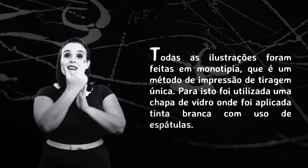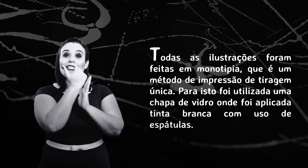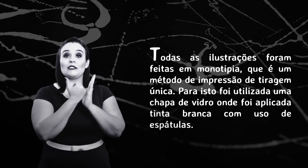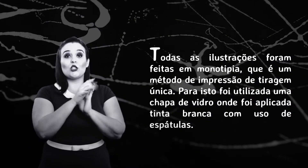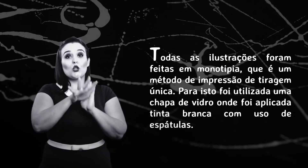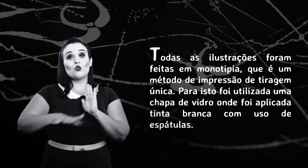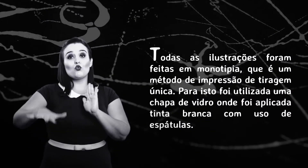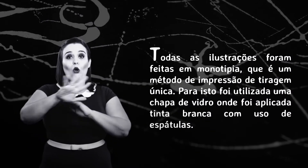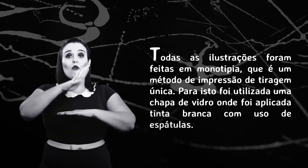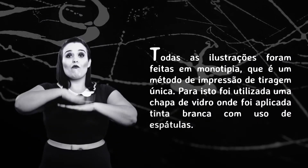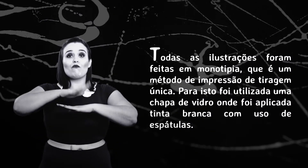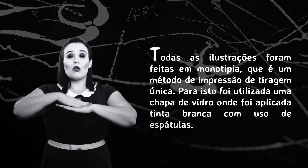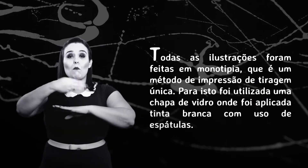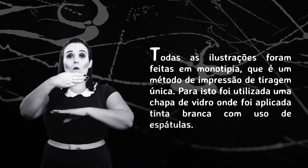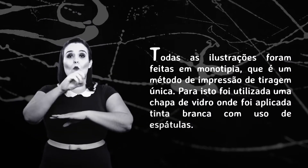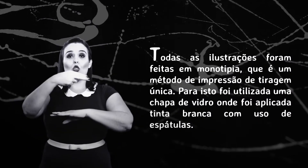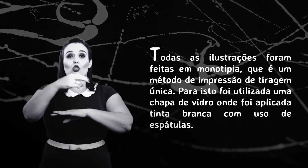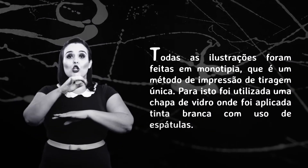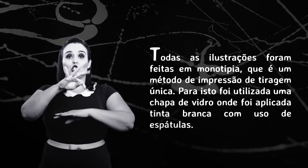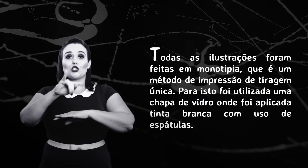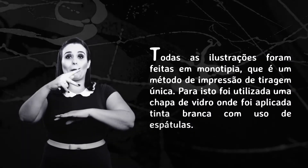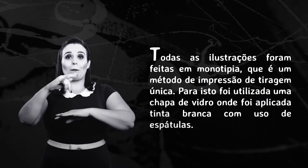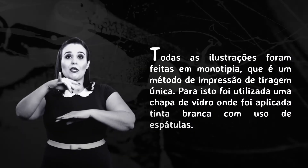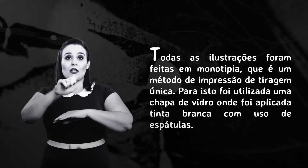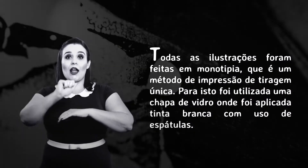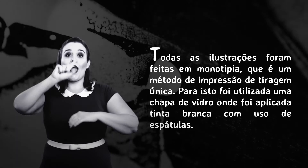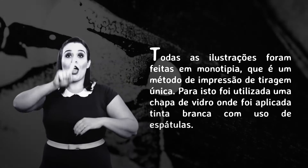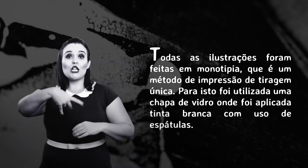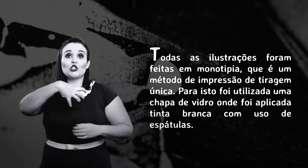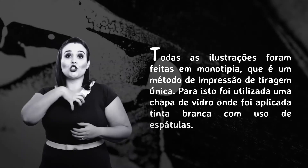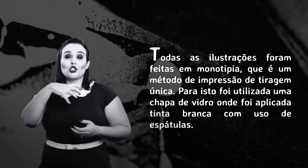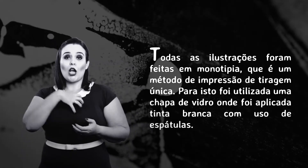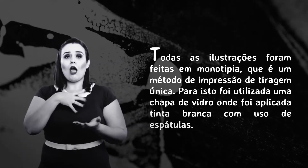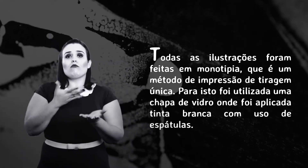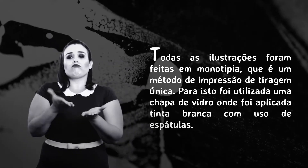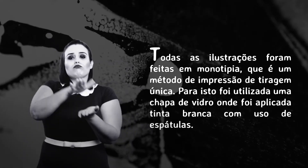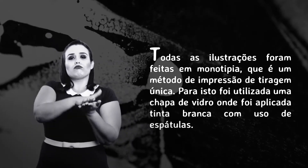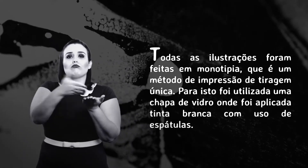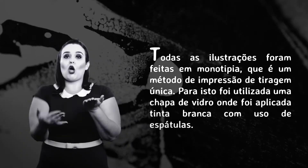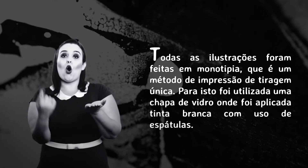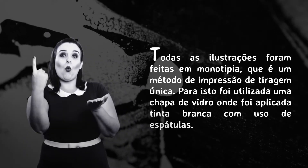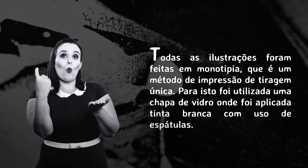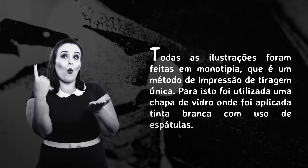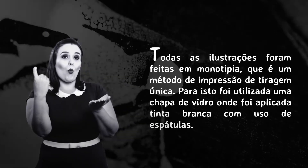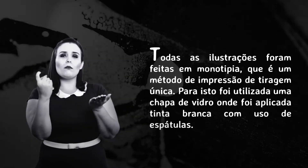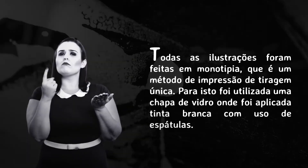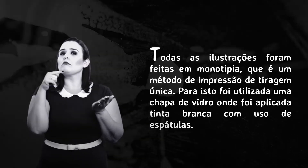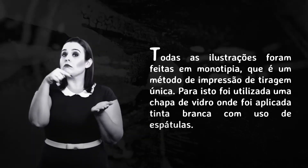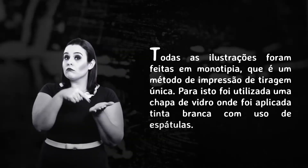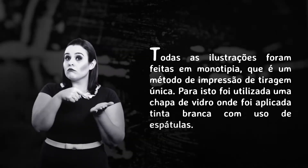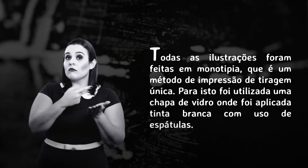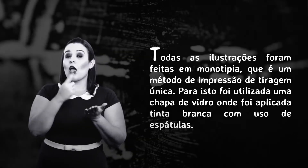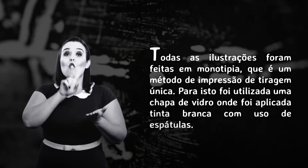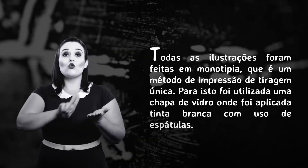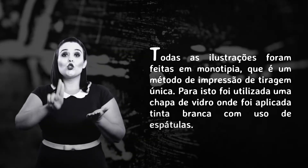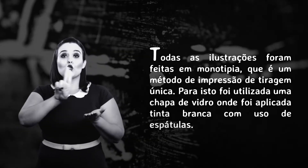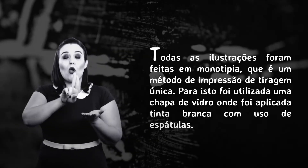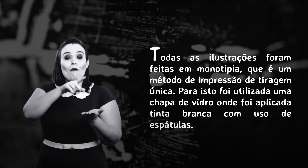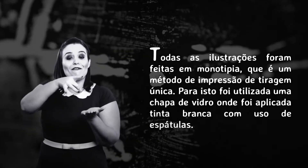Todas as ilustrações foram feitas em monotipia, que é um método de impressão de tiragem única. Para isto, foi utilizada